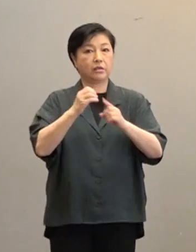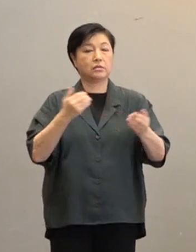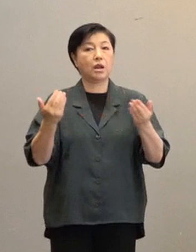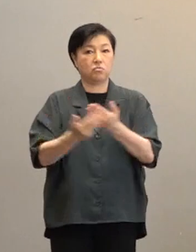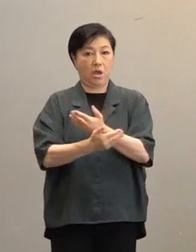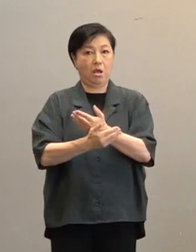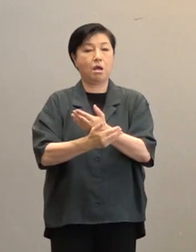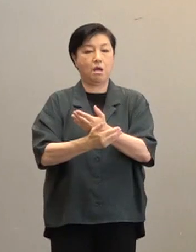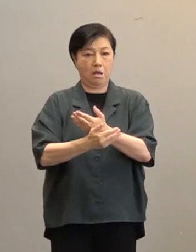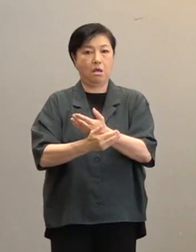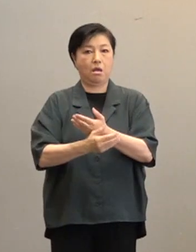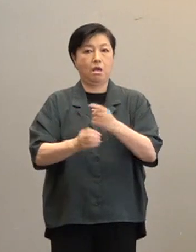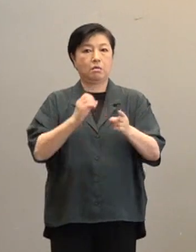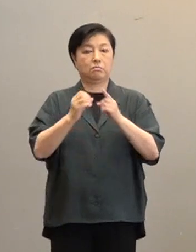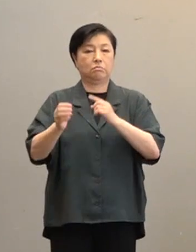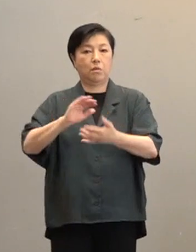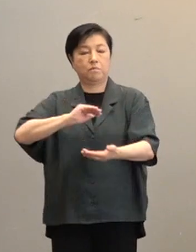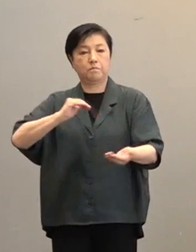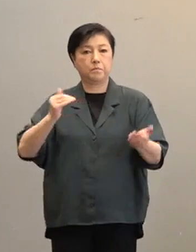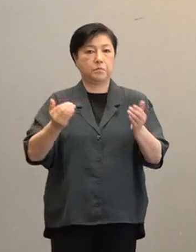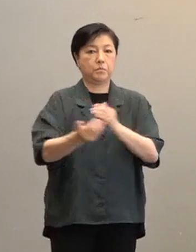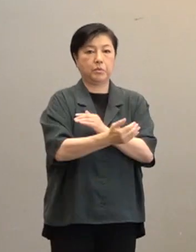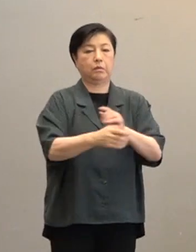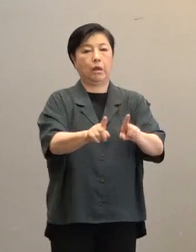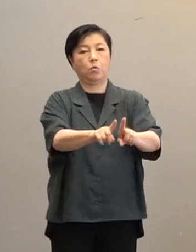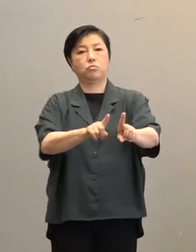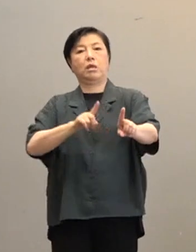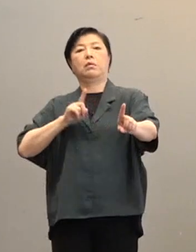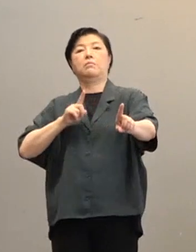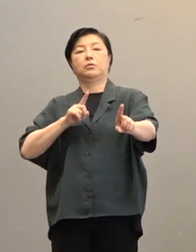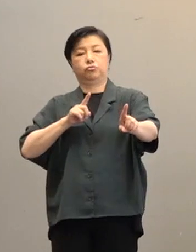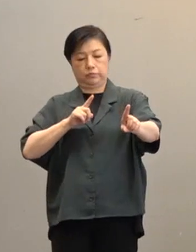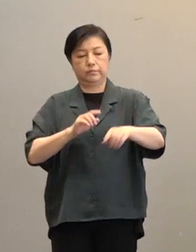というのは事実だというふうに思っています。